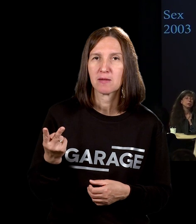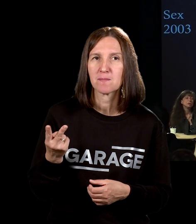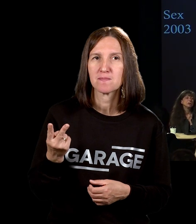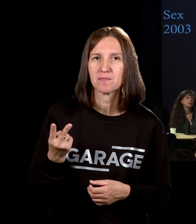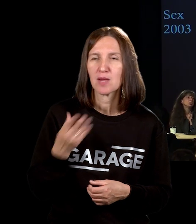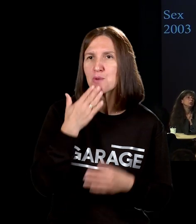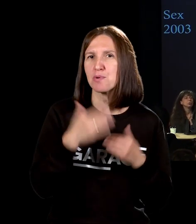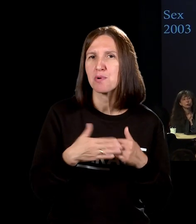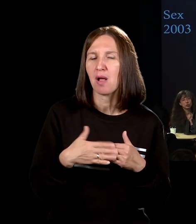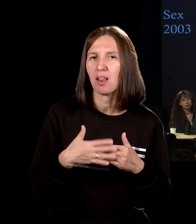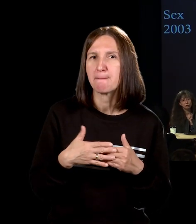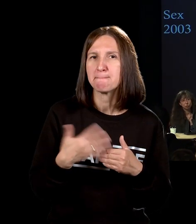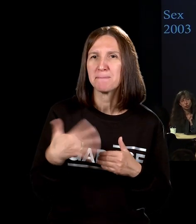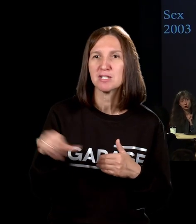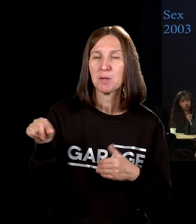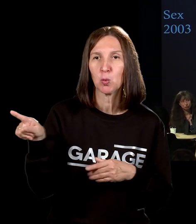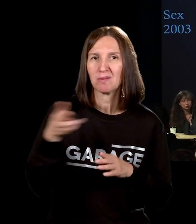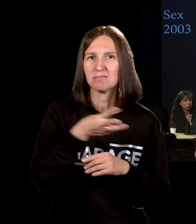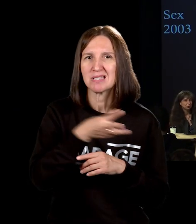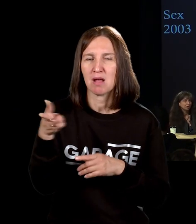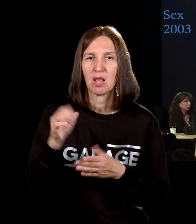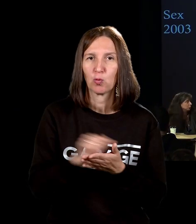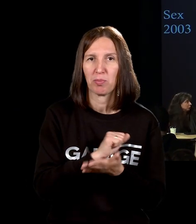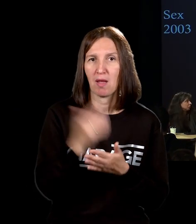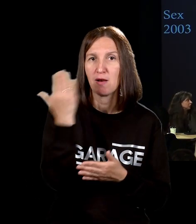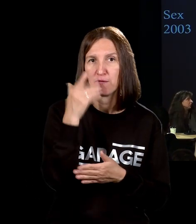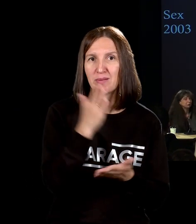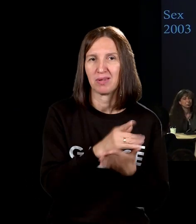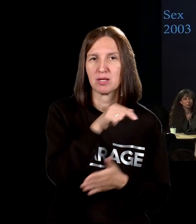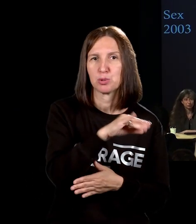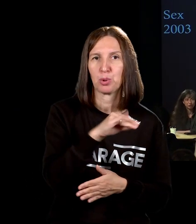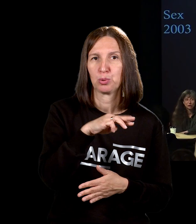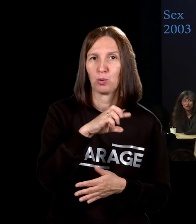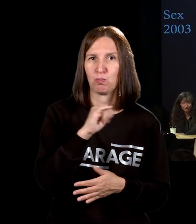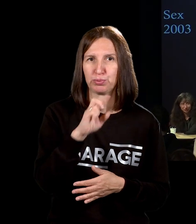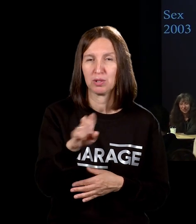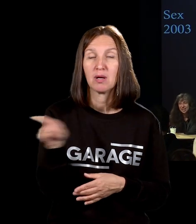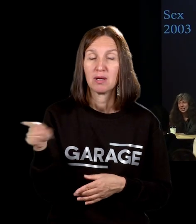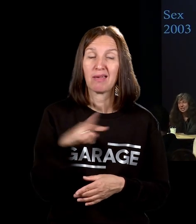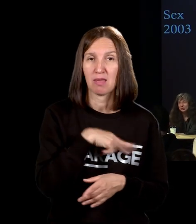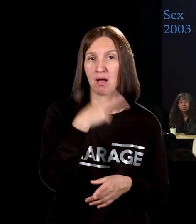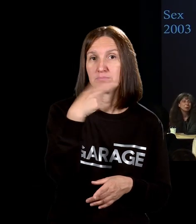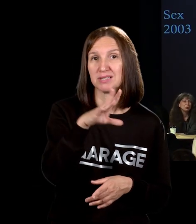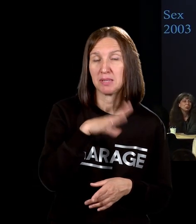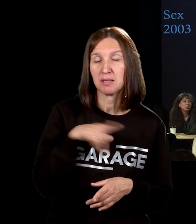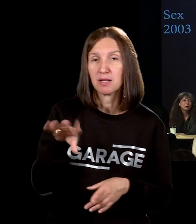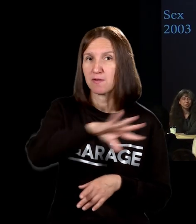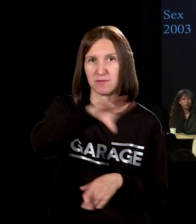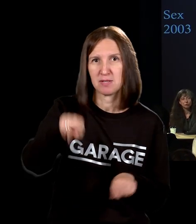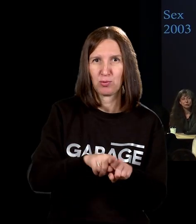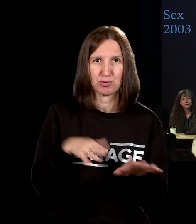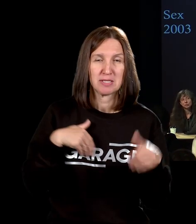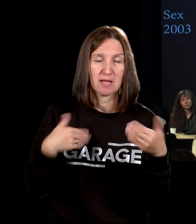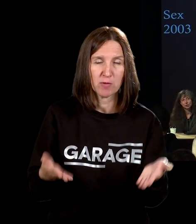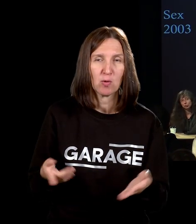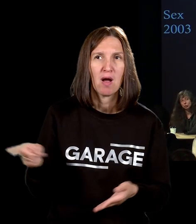деле, около 50 минут документальный фильм. Он есть в YouTube, где я его, собственно, посмотрела и всем советую. Он называется «Плохое искусство для